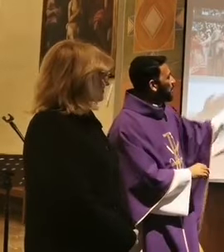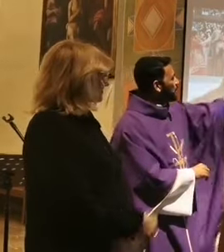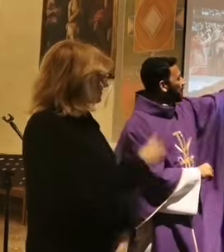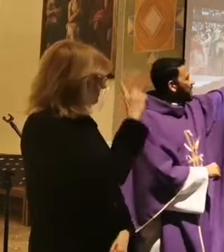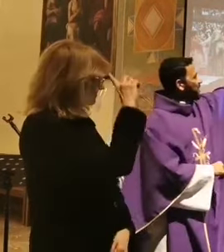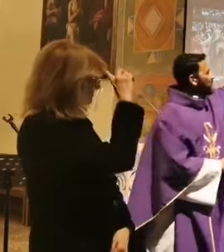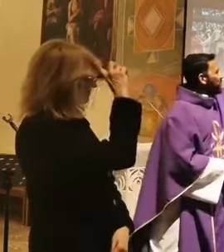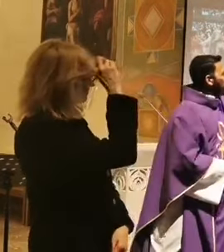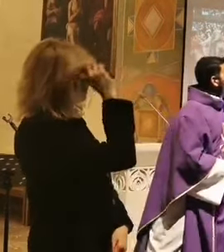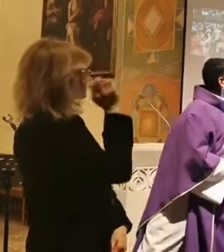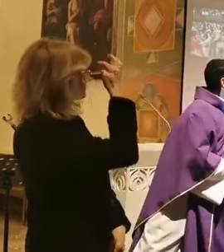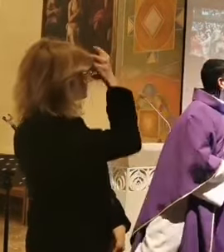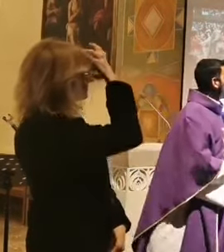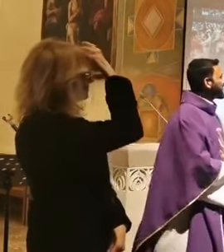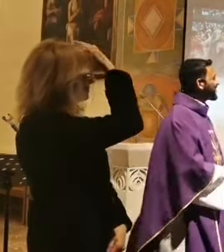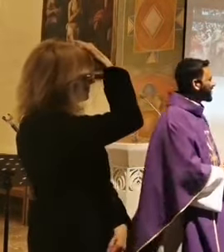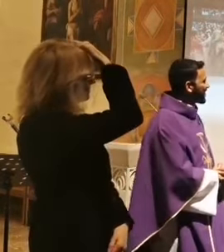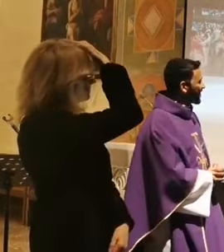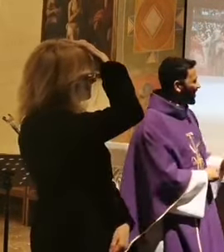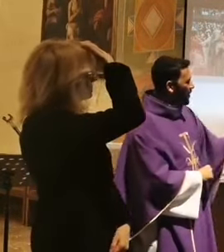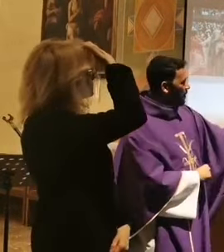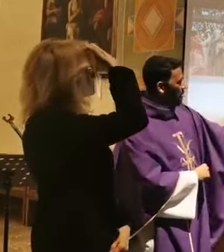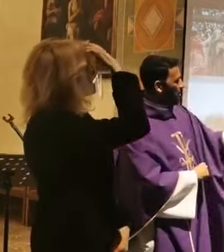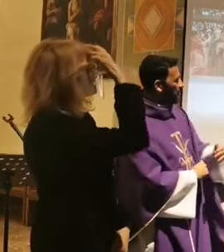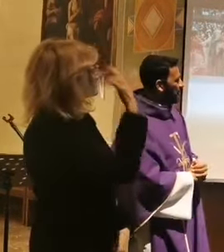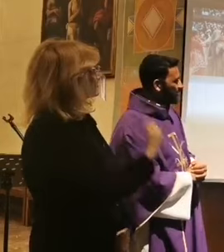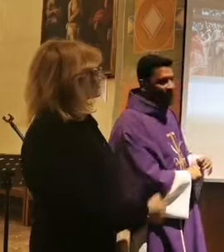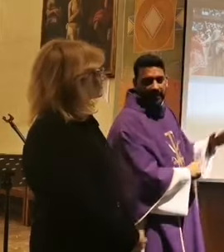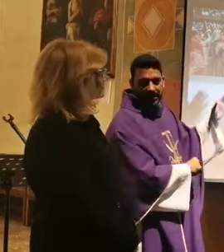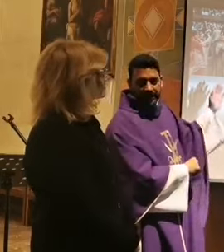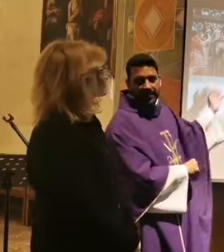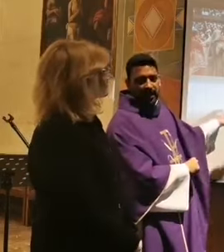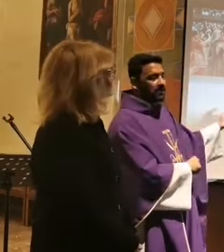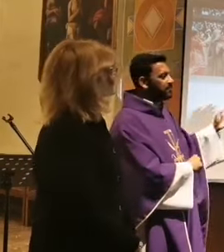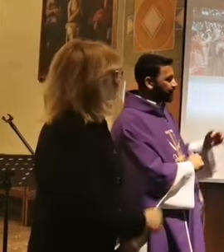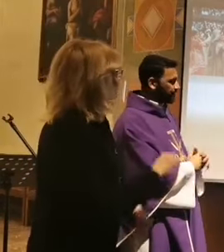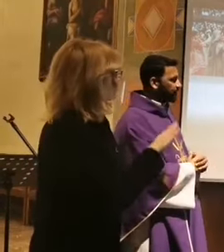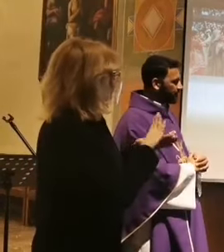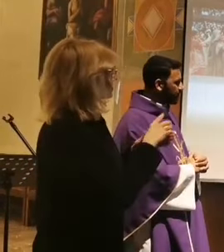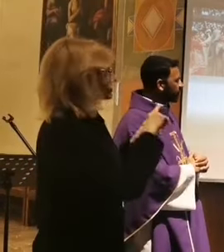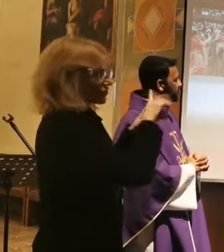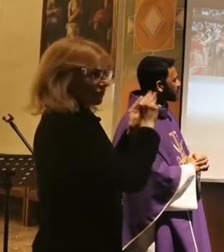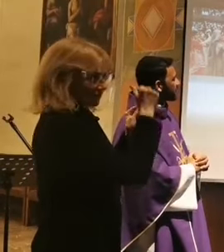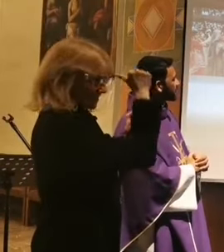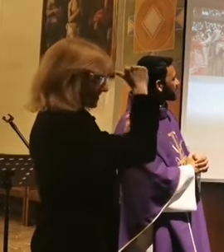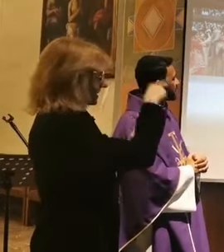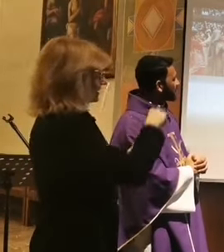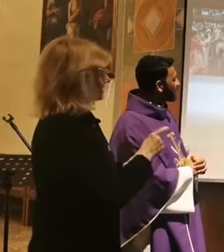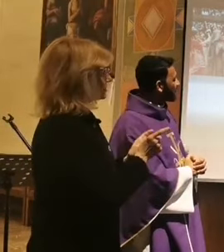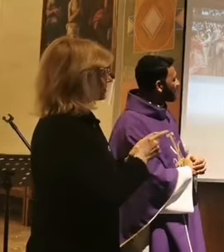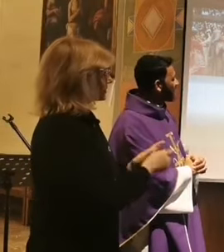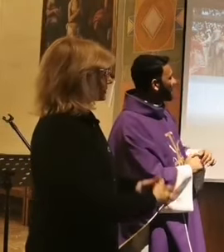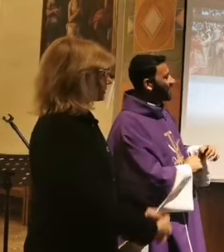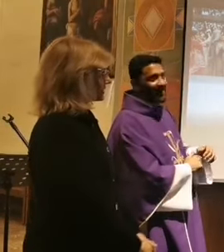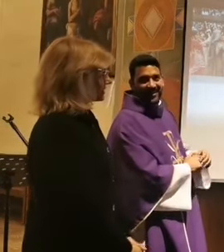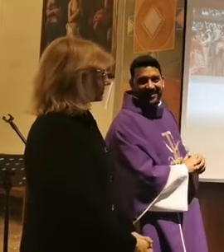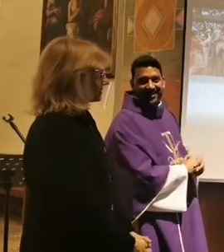No, widzicie jak ja nawet drugi właśnie jakie kolory jakie ubrania.